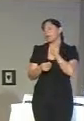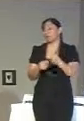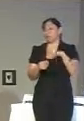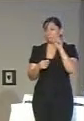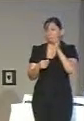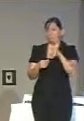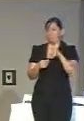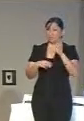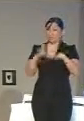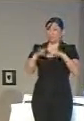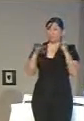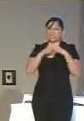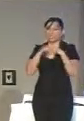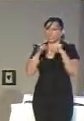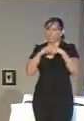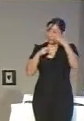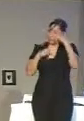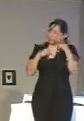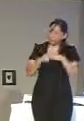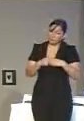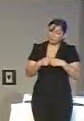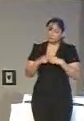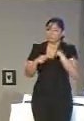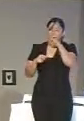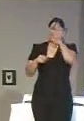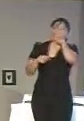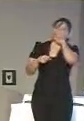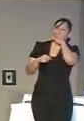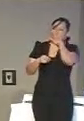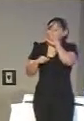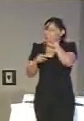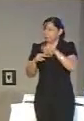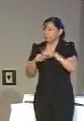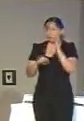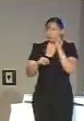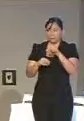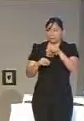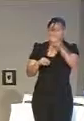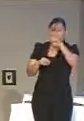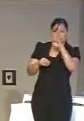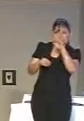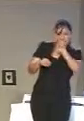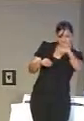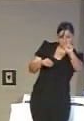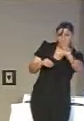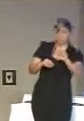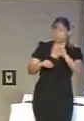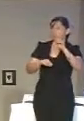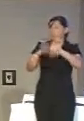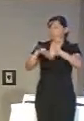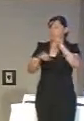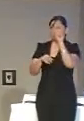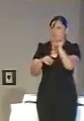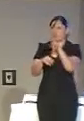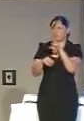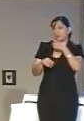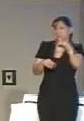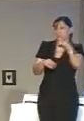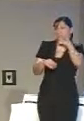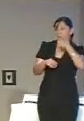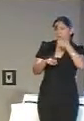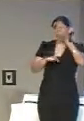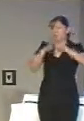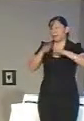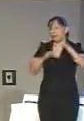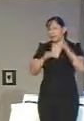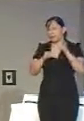los altos niveles de estrés psicológico, depresión clínica. Algunos comentan, algunos autores, que el riesgo se incrementa menos